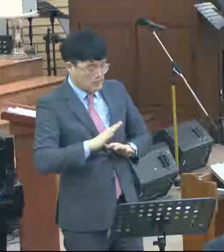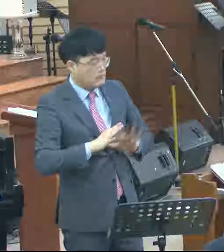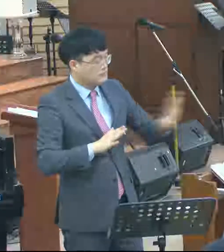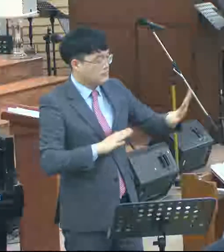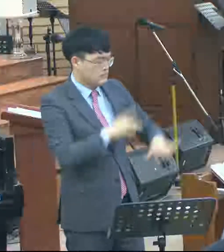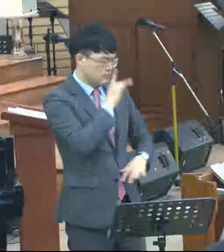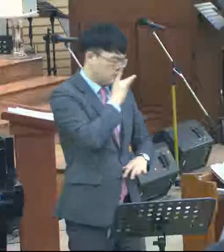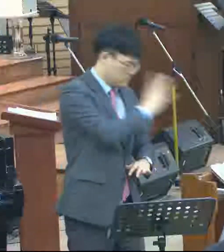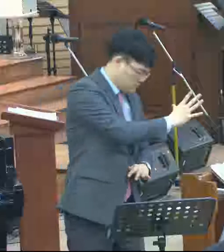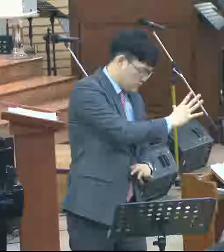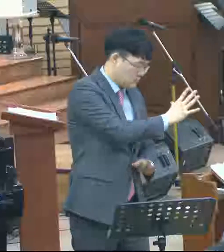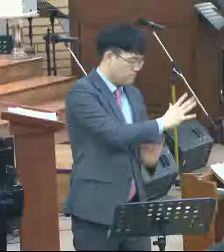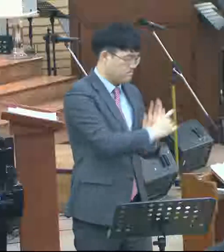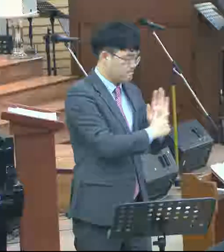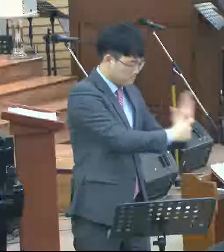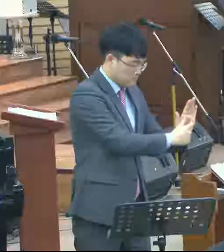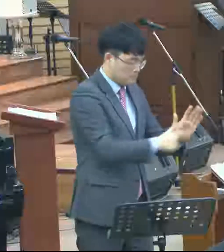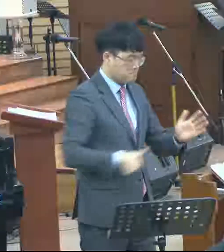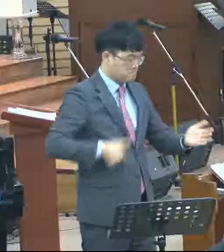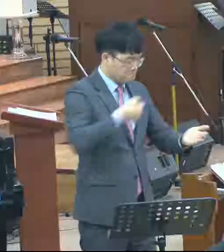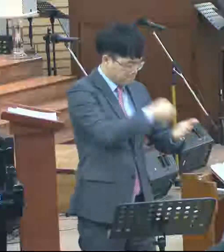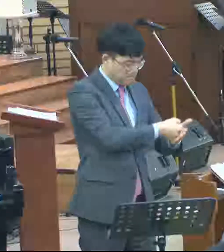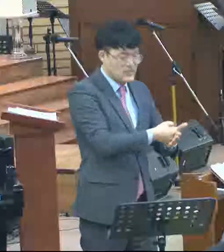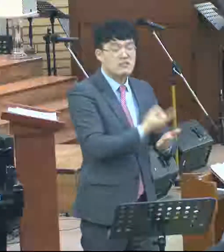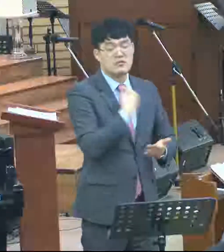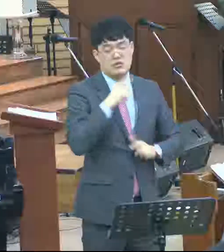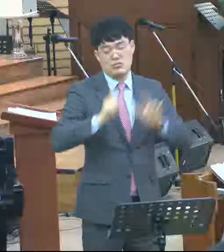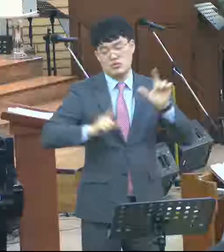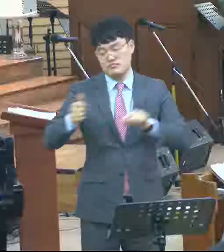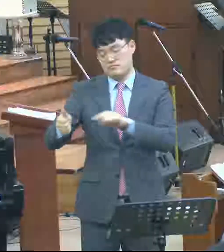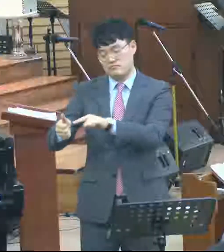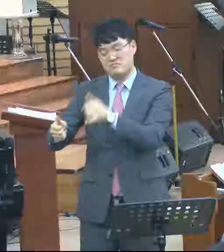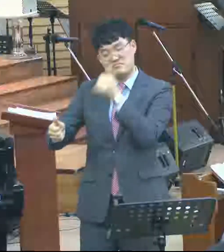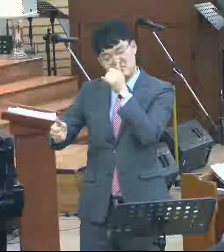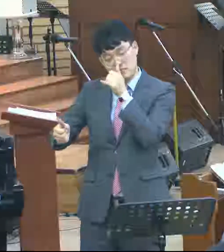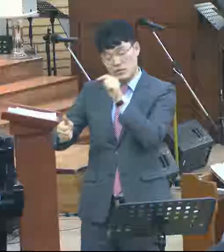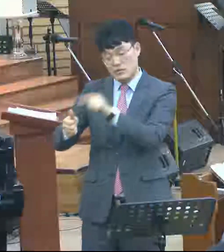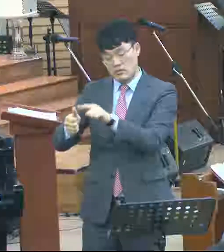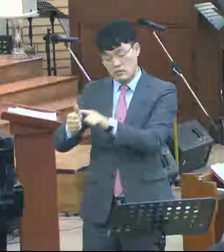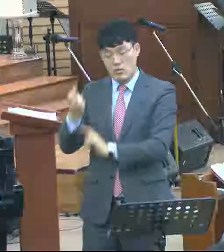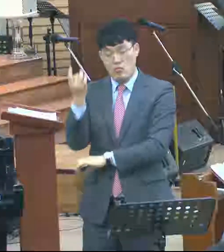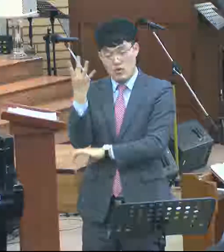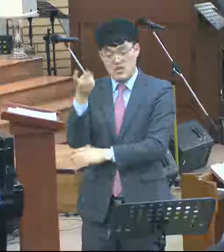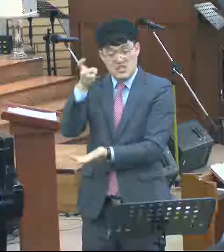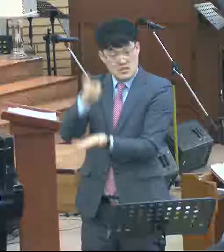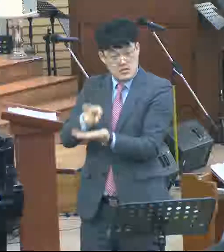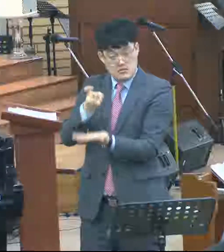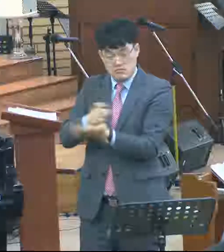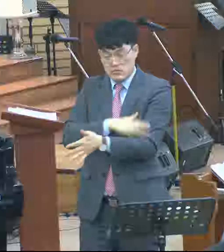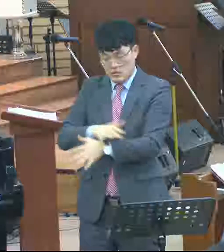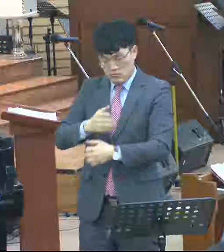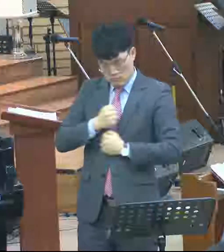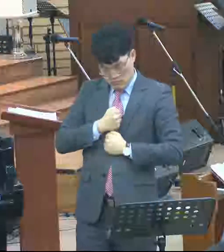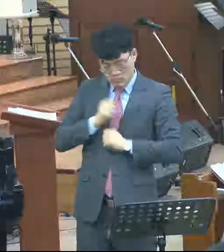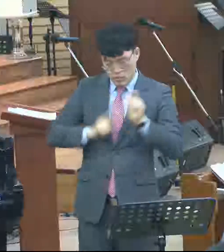이런 원칙을 지키는 모습을 보면서 우리는 나봇에게 한없는 점수를 줘야 된다고 생각을 합니다.